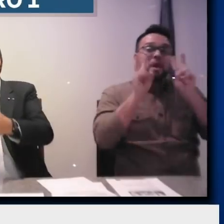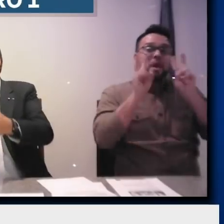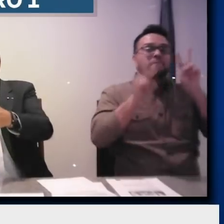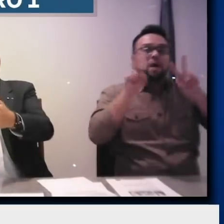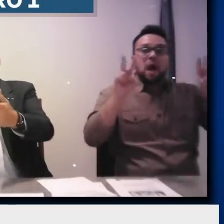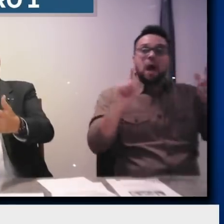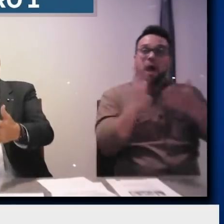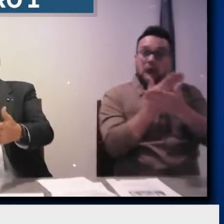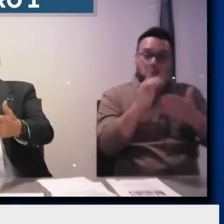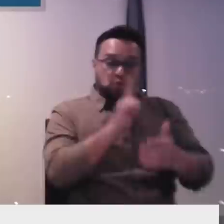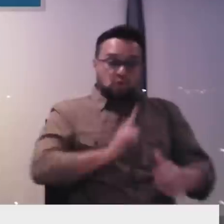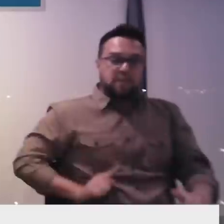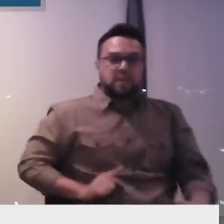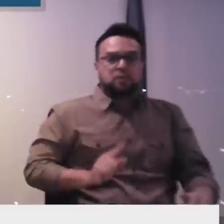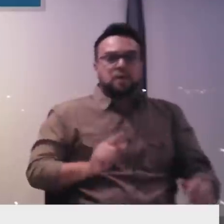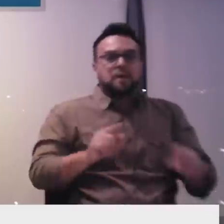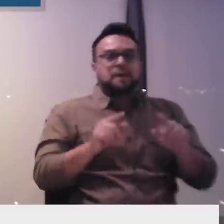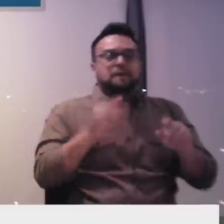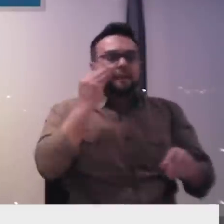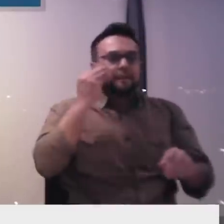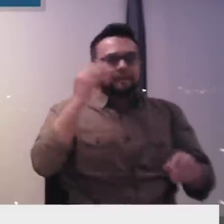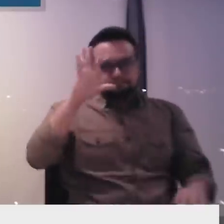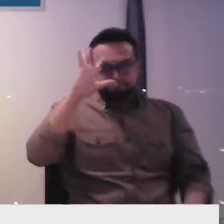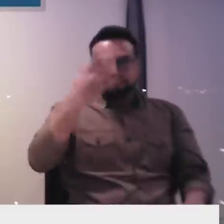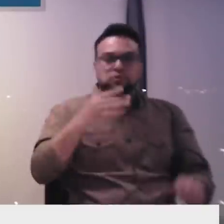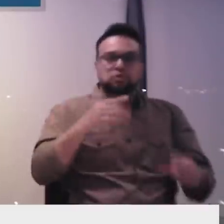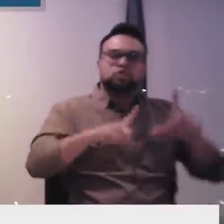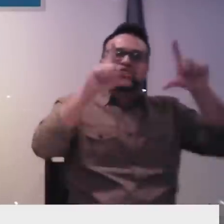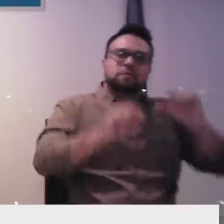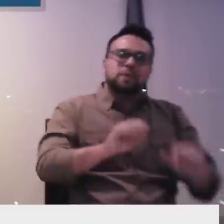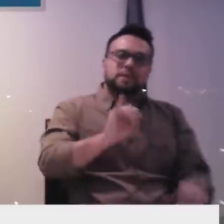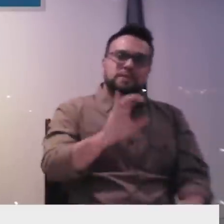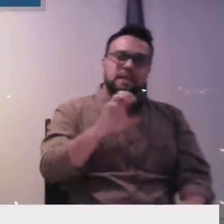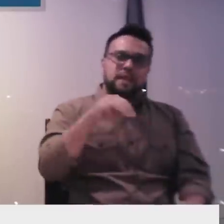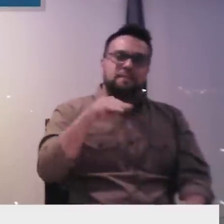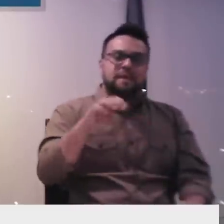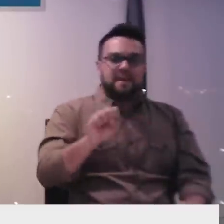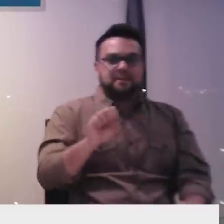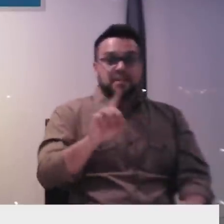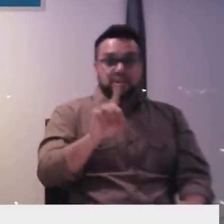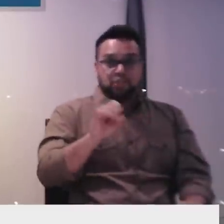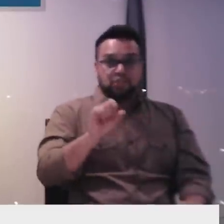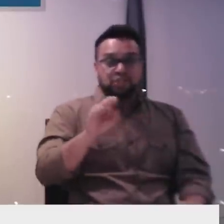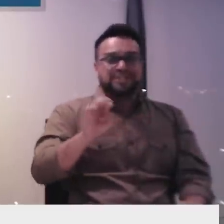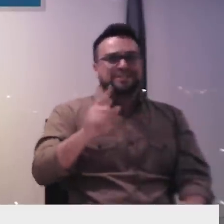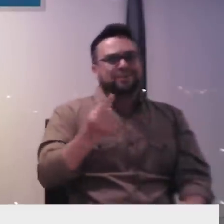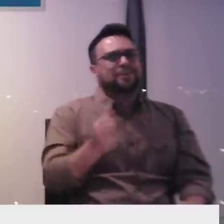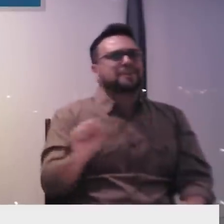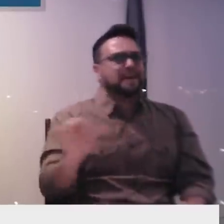ministro da Infraestrutura, Tarcísio Gomes de Freitas. Vamos acompanhar. O diesel está caro? Sim, está caro.